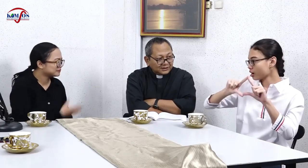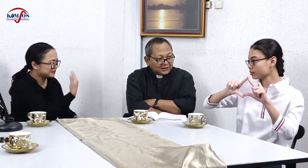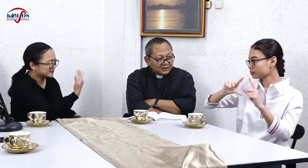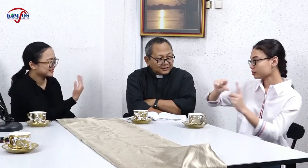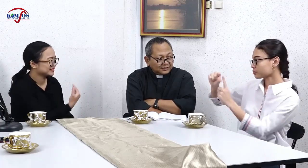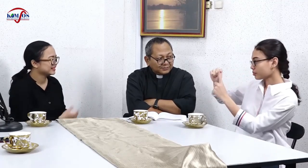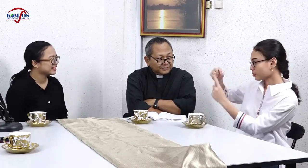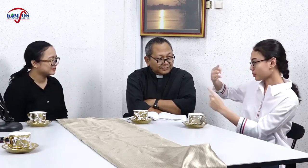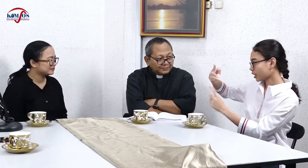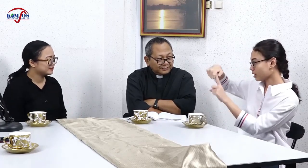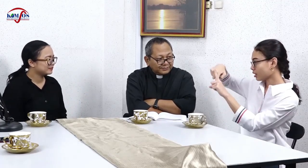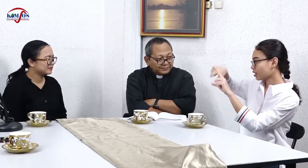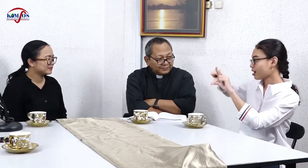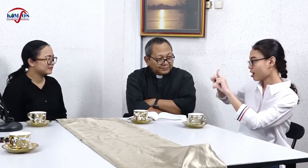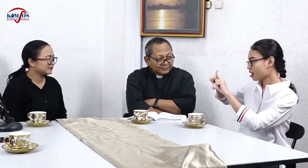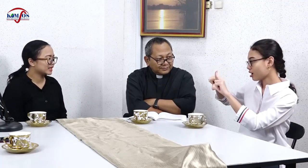tidak